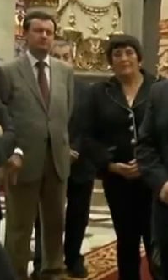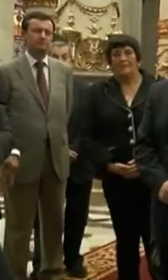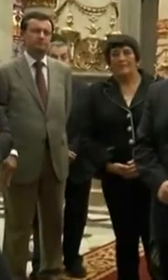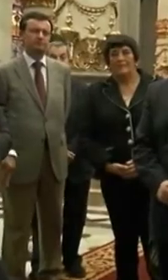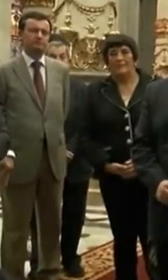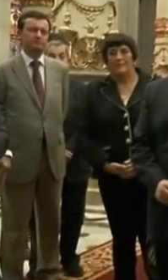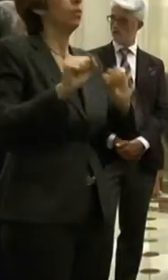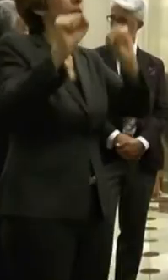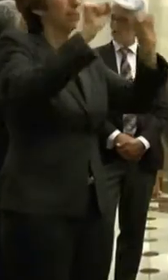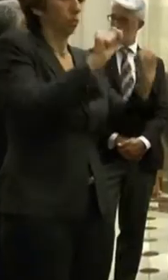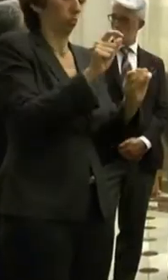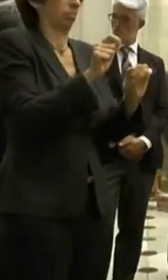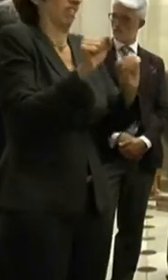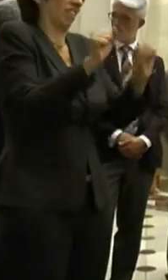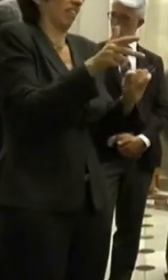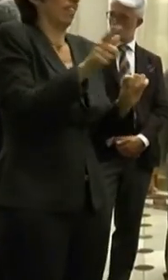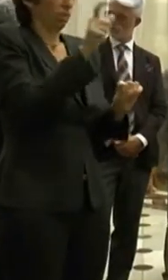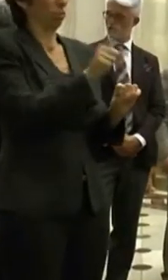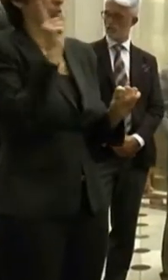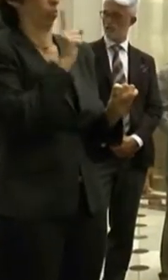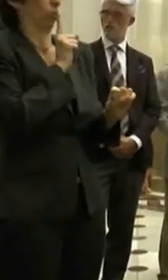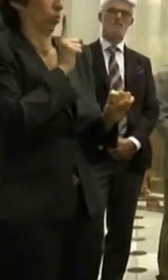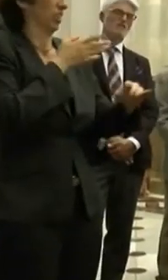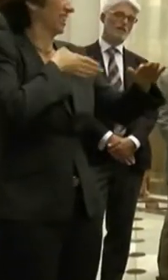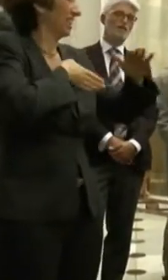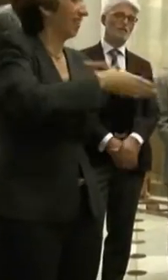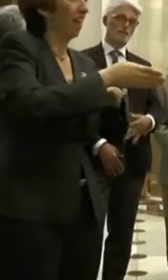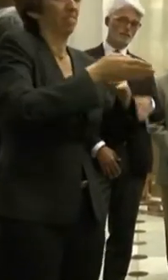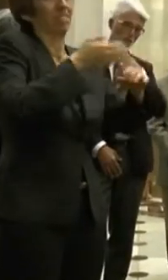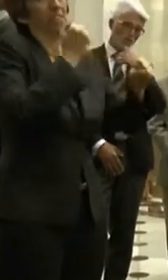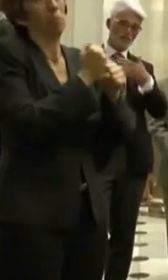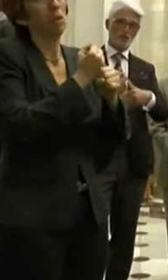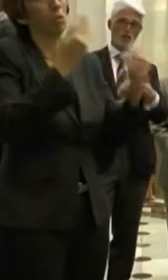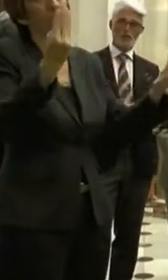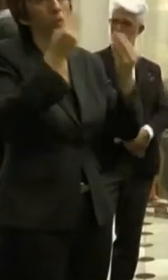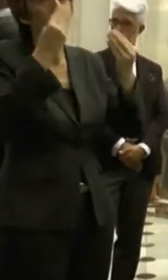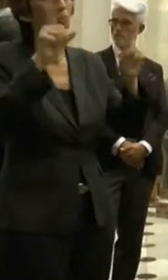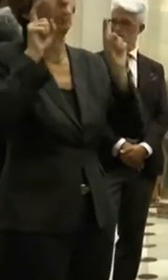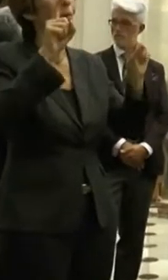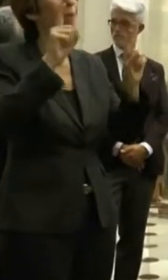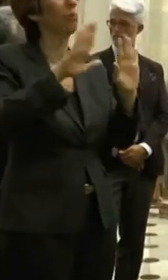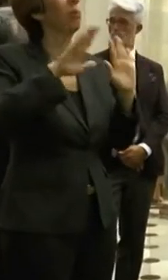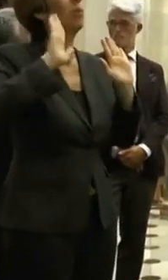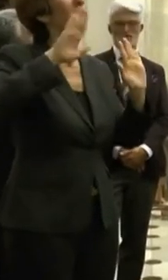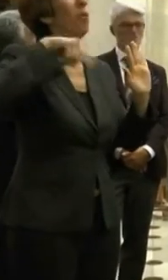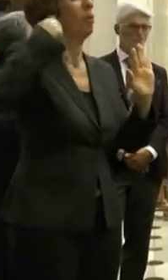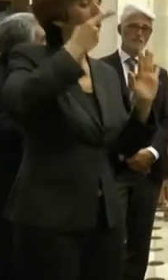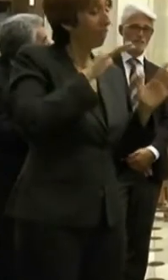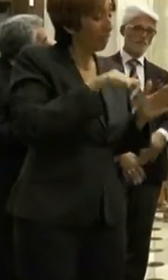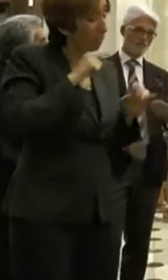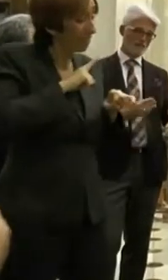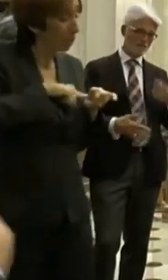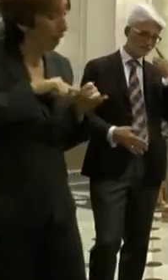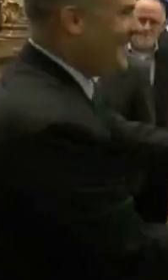autónomas, pero dependiendo. Prolija a favor y en defensa de los derechos de las personas sordas en temas relativos al empleo, la formación, la educación y